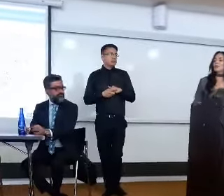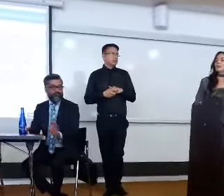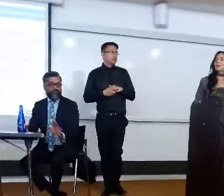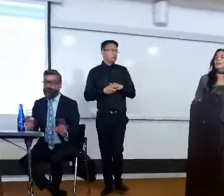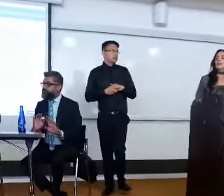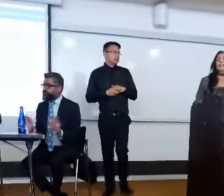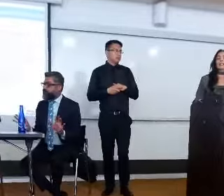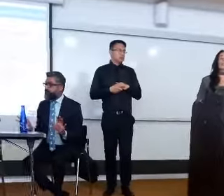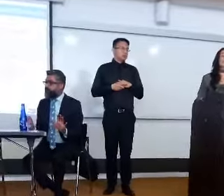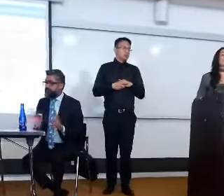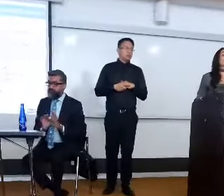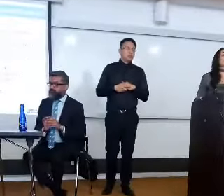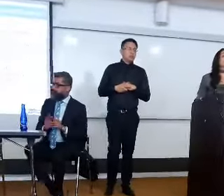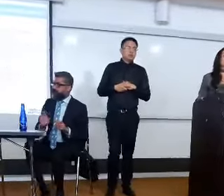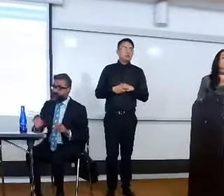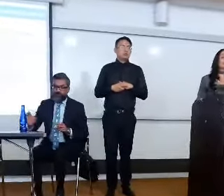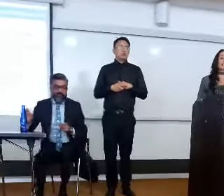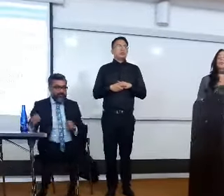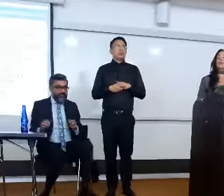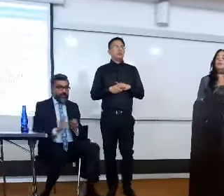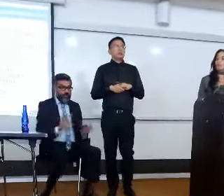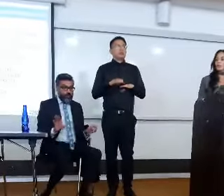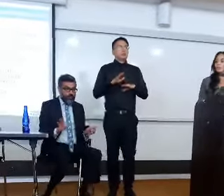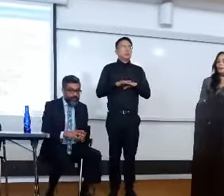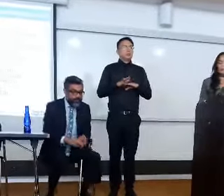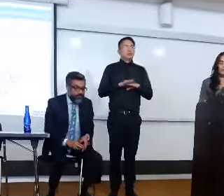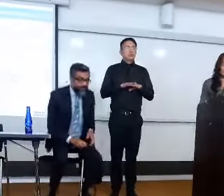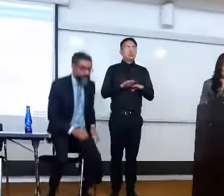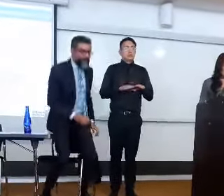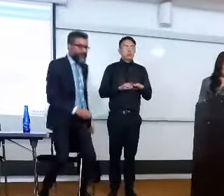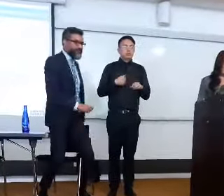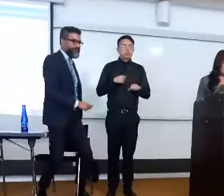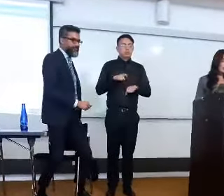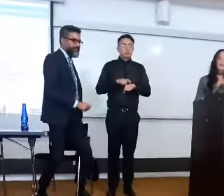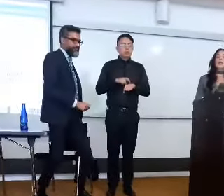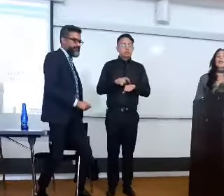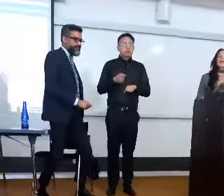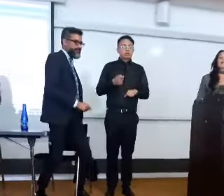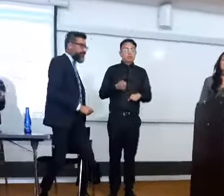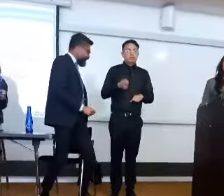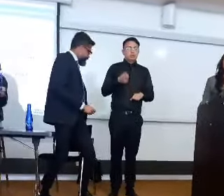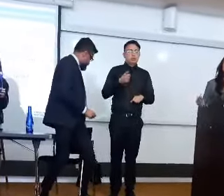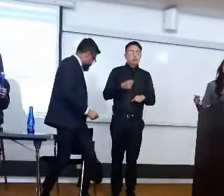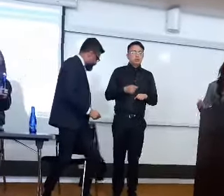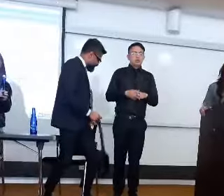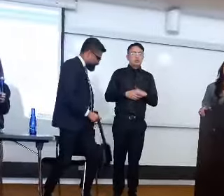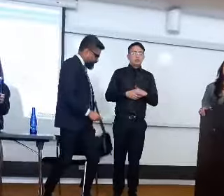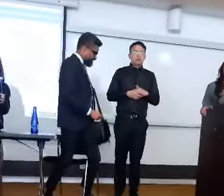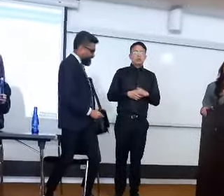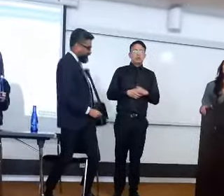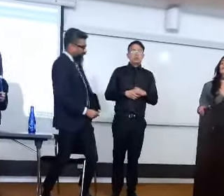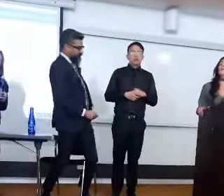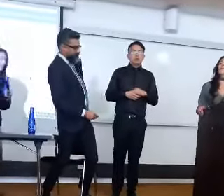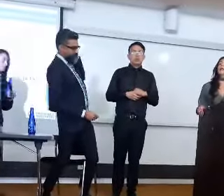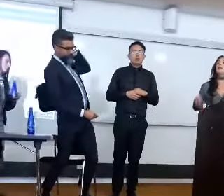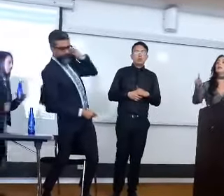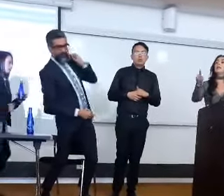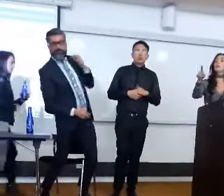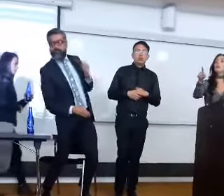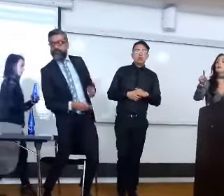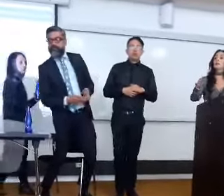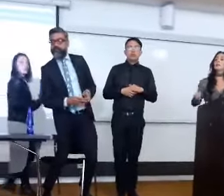continuamos. Estamos un poquito corridos, entonces vamos a intentar. Es el último